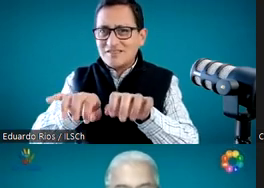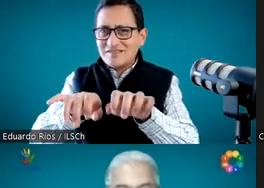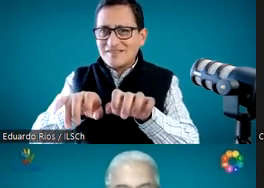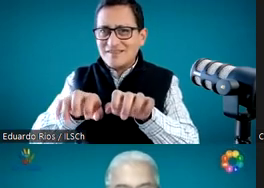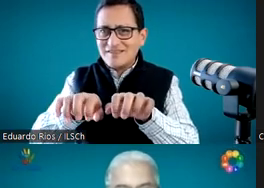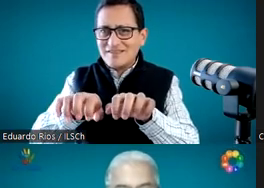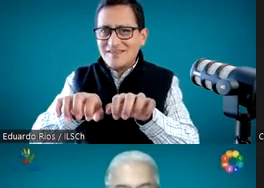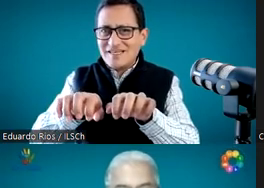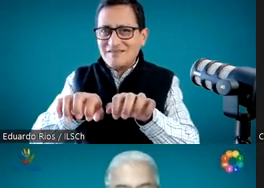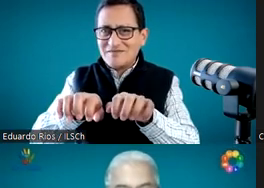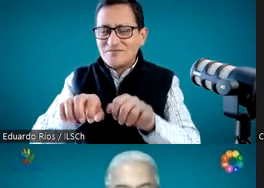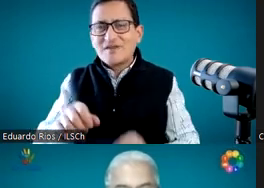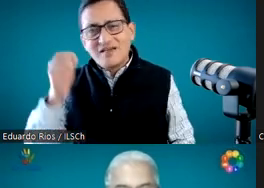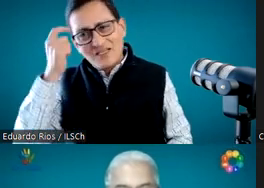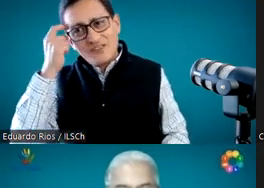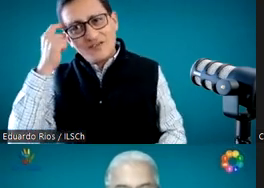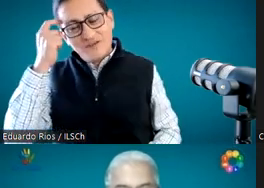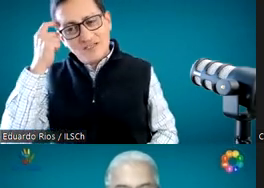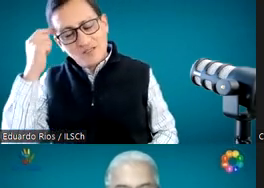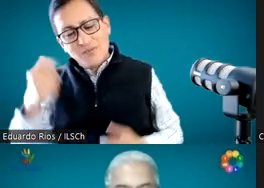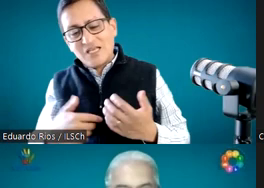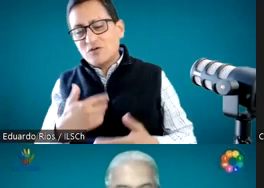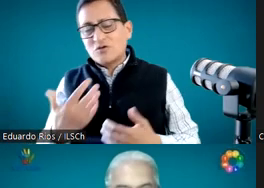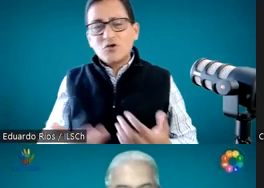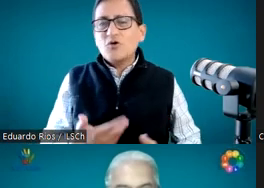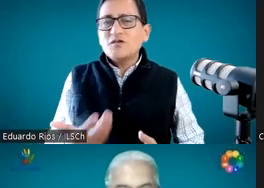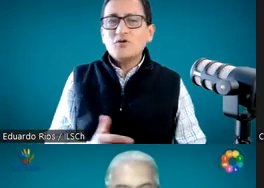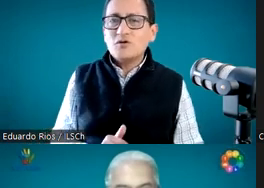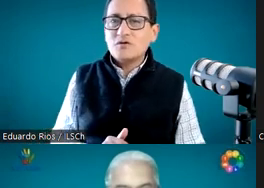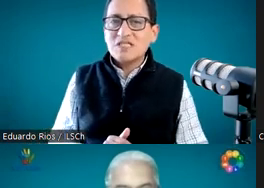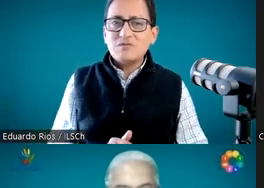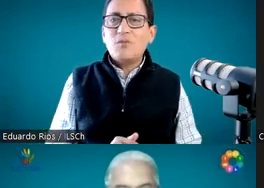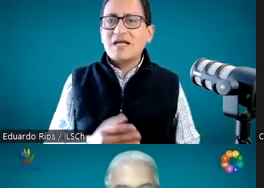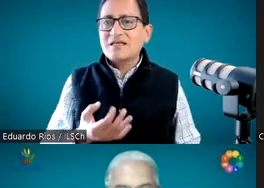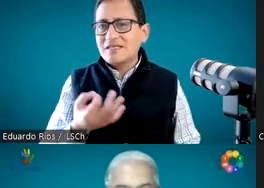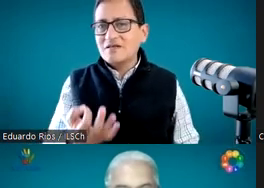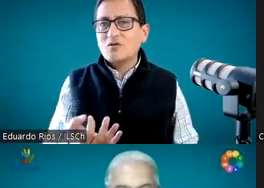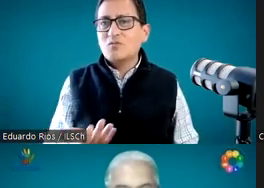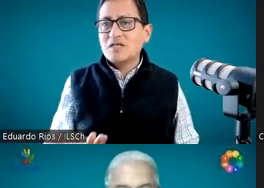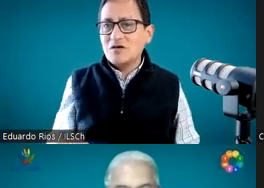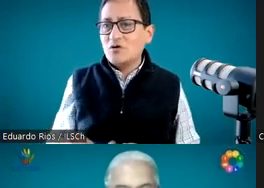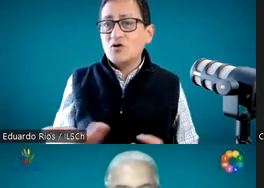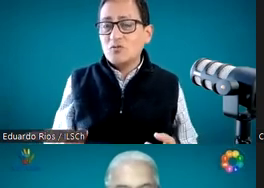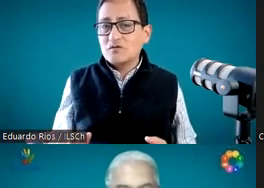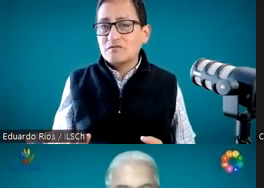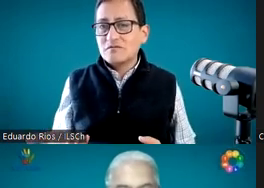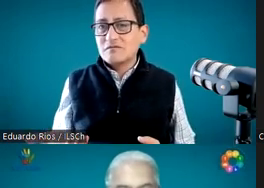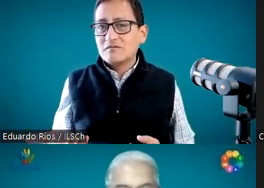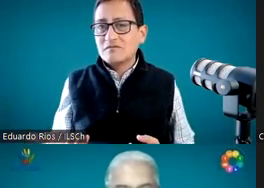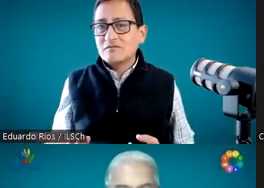acción es escribir. Entonces, para todo eso usamos para decir computador o